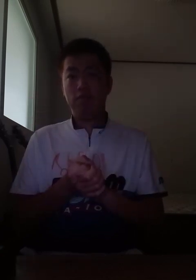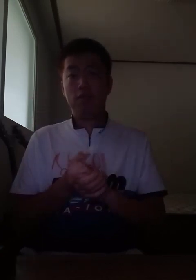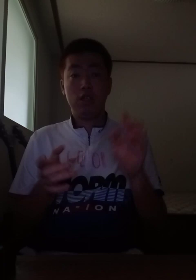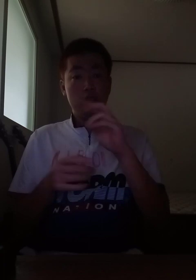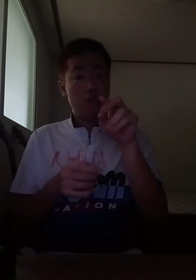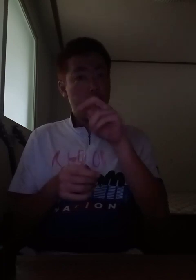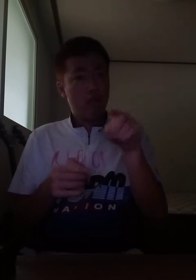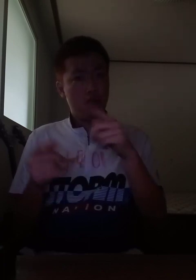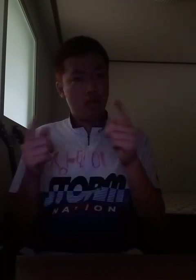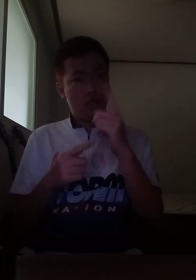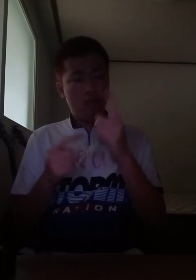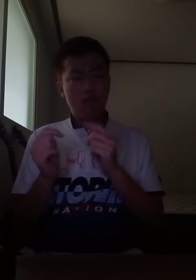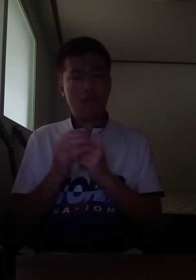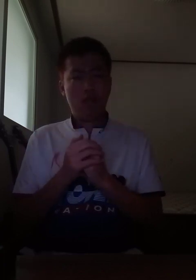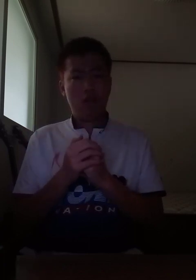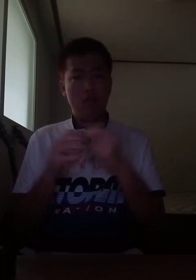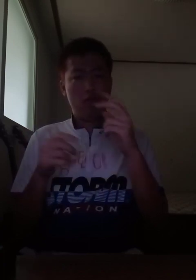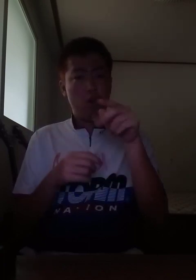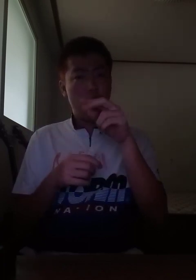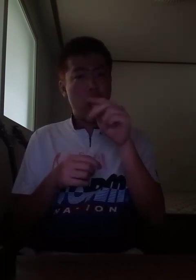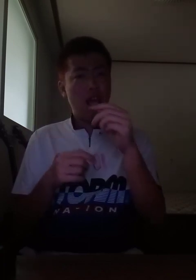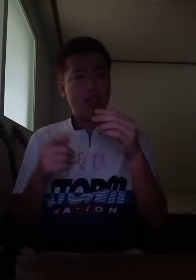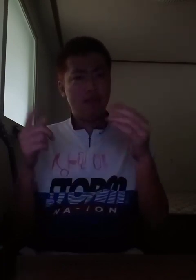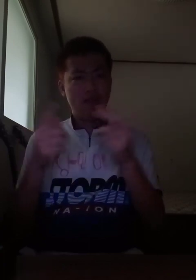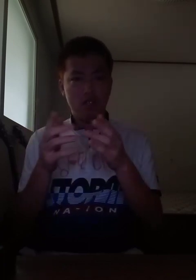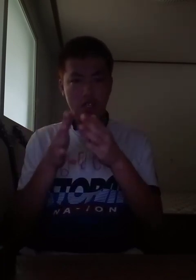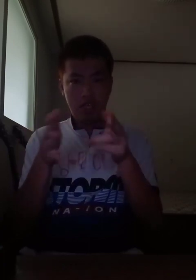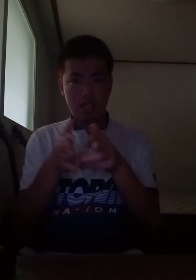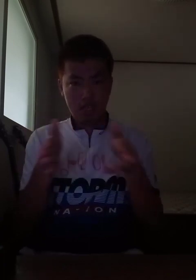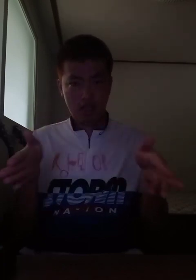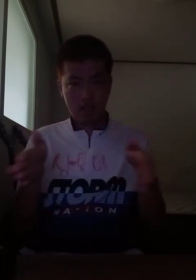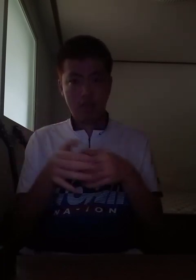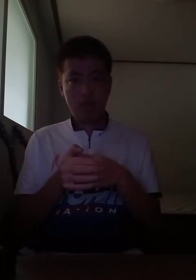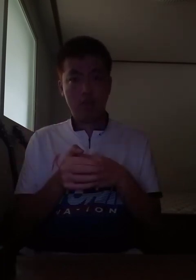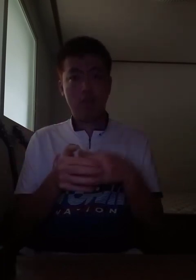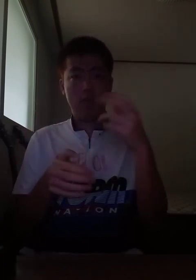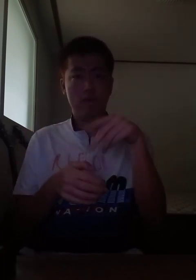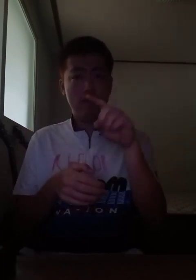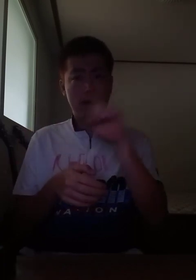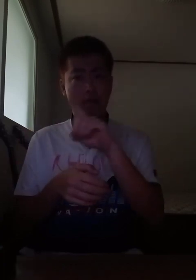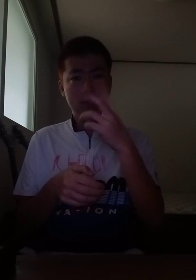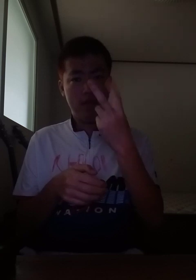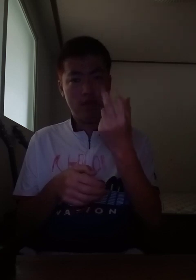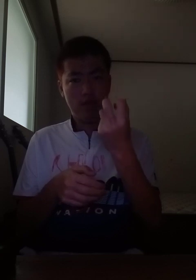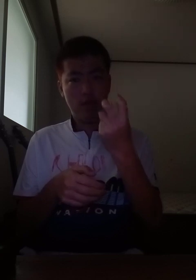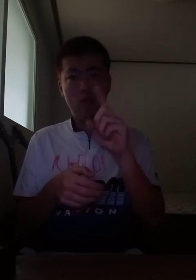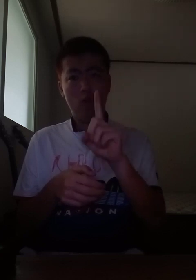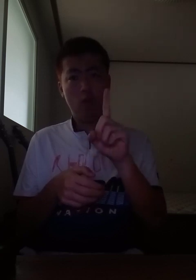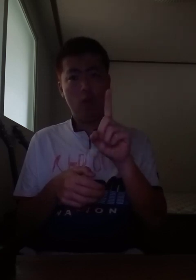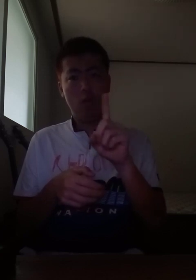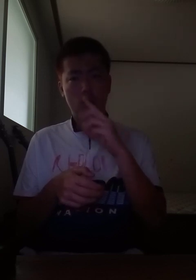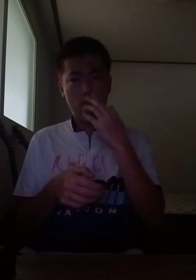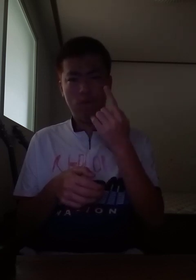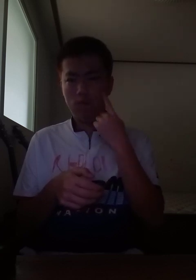잘 설치되어 있는 서울 대흥동의 한 여성 안심 귀갓길입니다. 그렇다면 위급 상황 때 필요한 비상벨은 어디 설치되어 있을까요? 근데 여기 공사